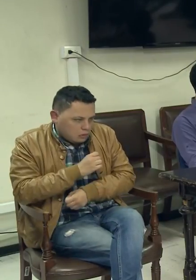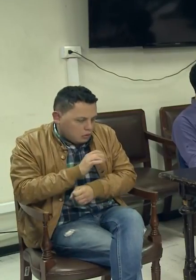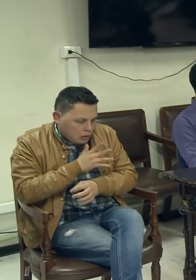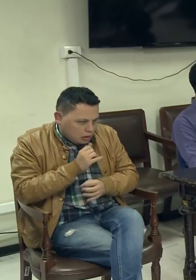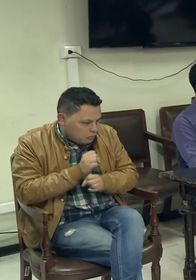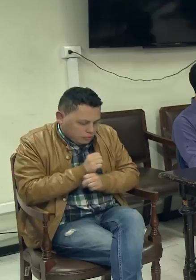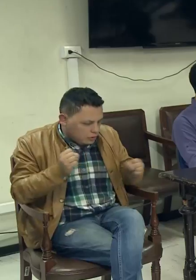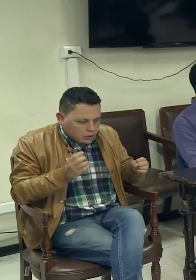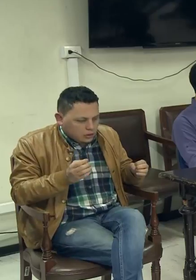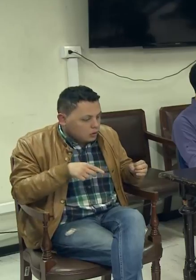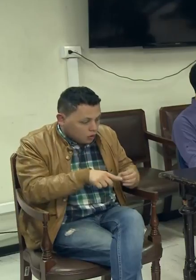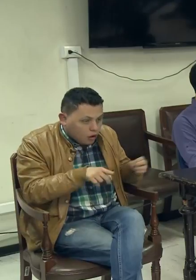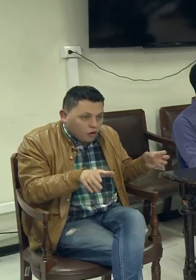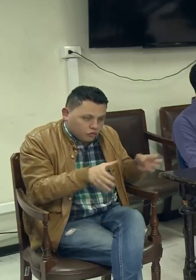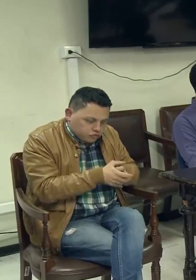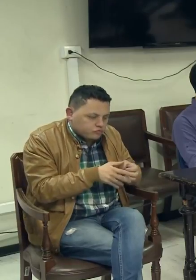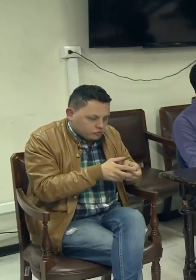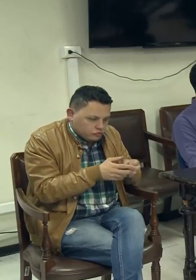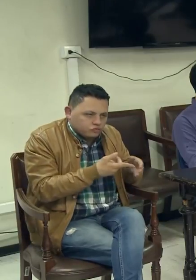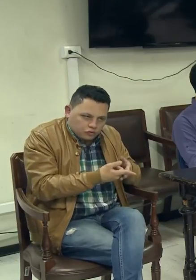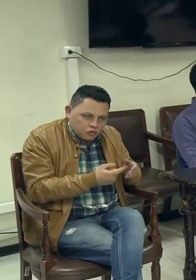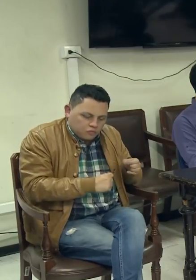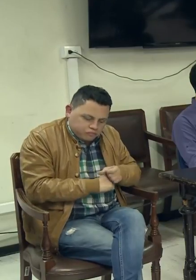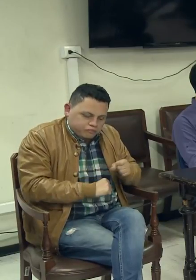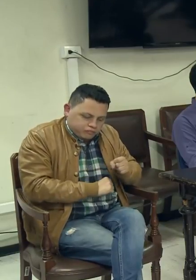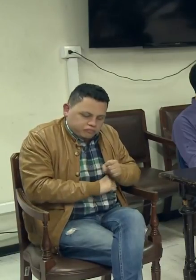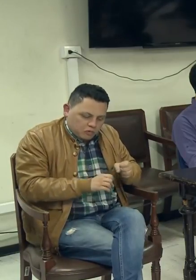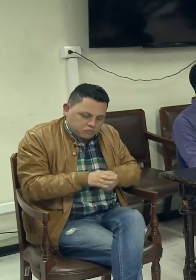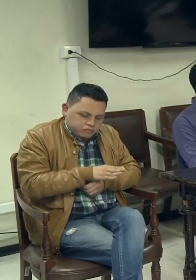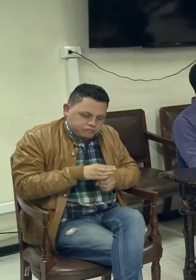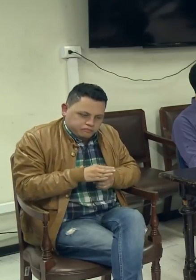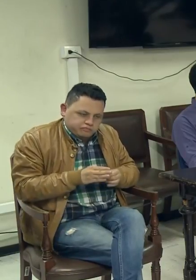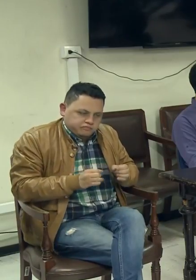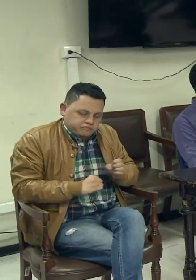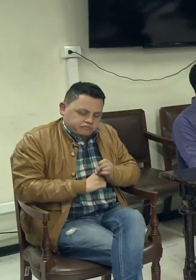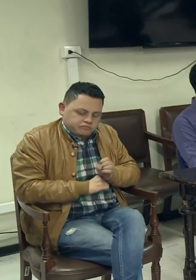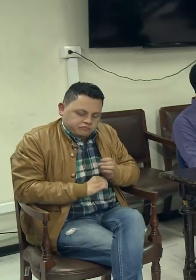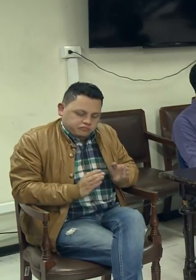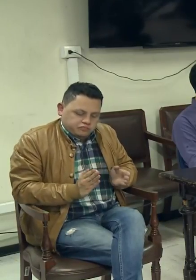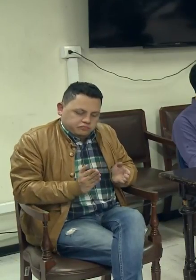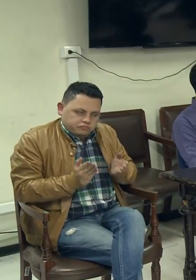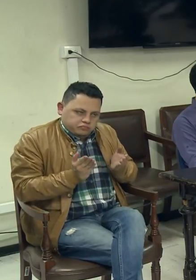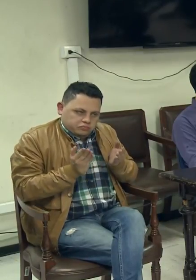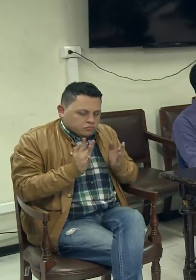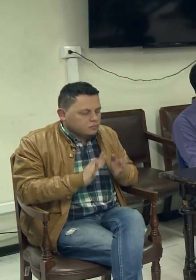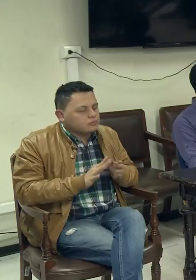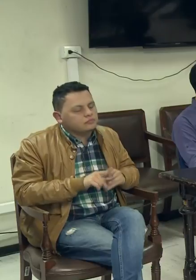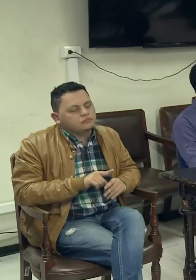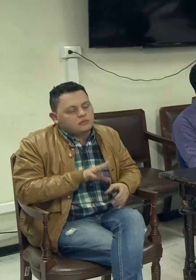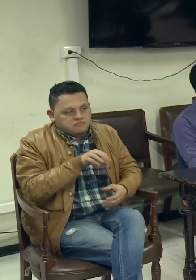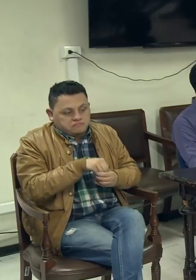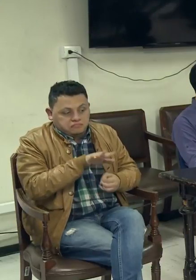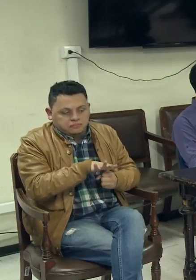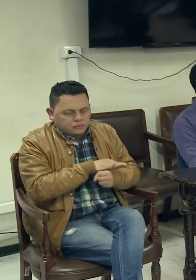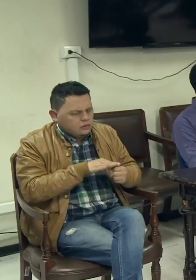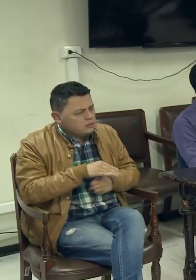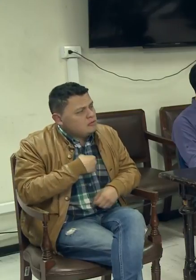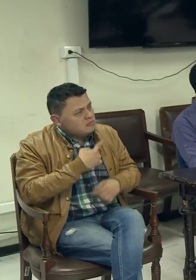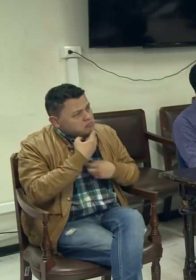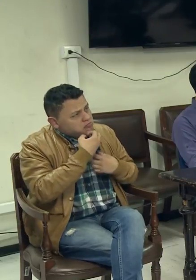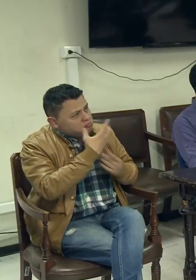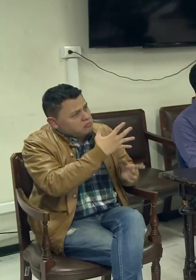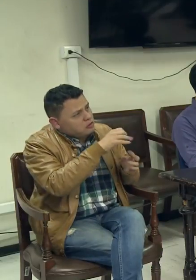y ellas en sus cooperativas están sosteniendo el barrio, y las cooperativas las hicieron ahí adentro. Y llega y dice,